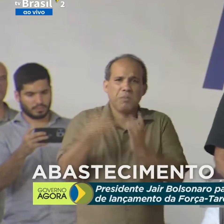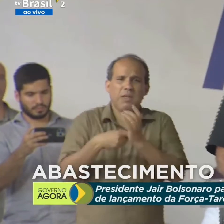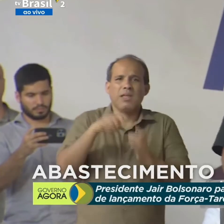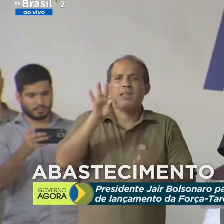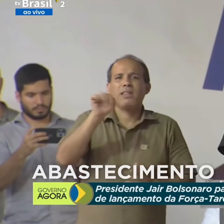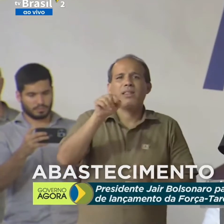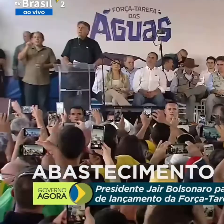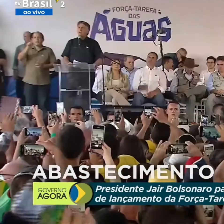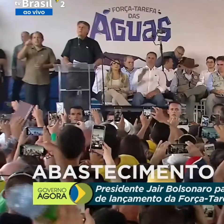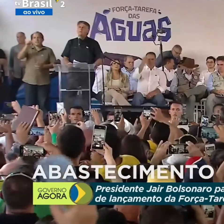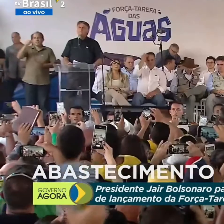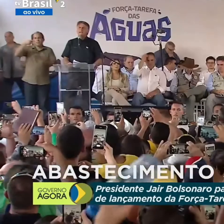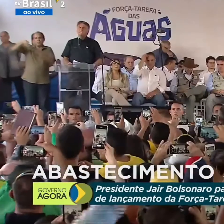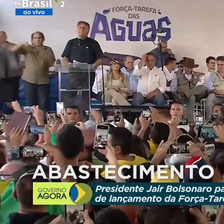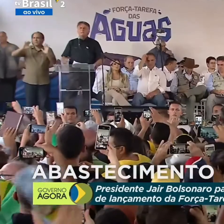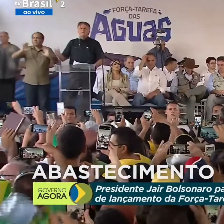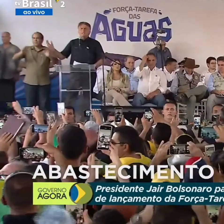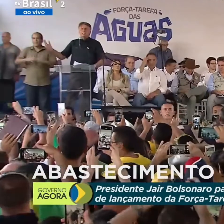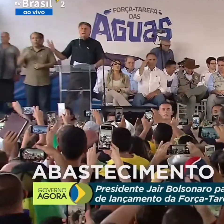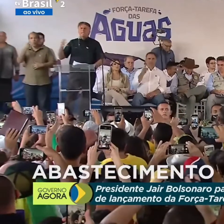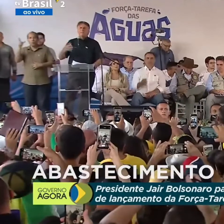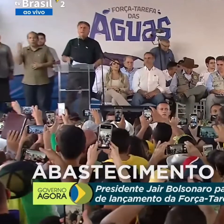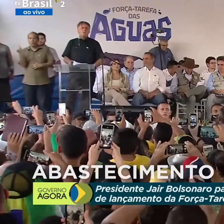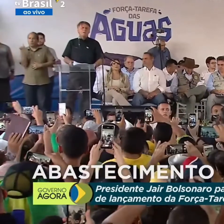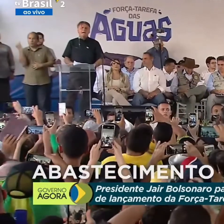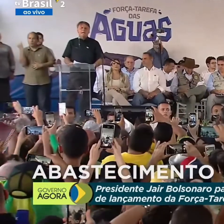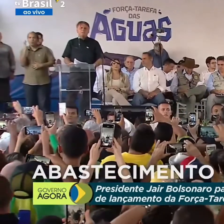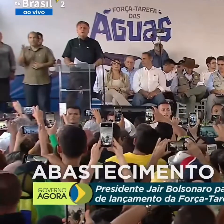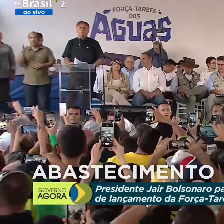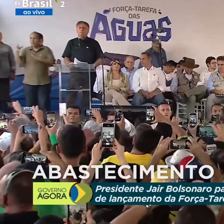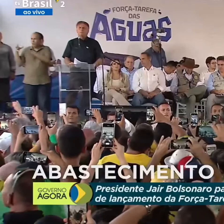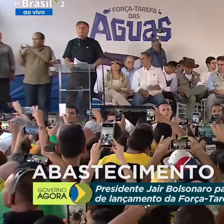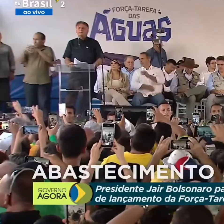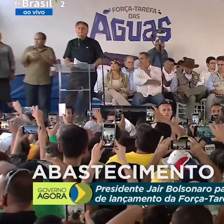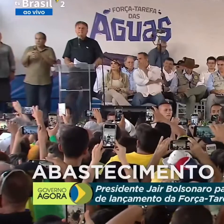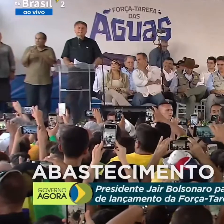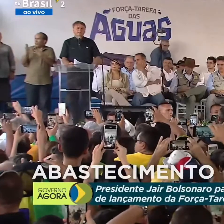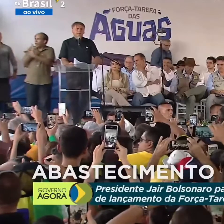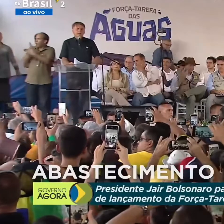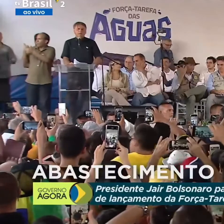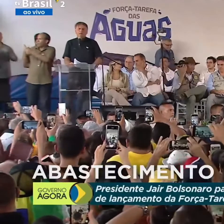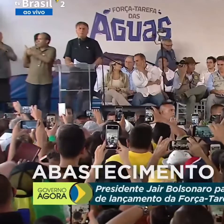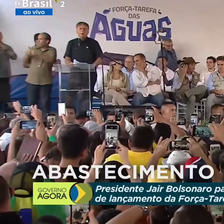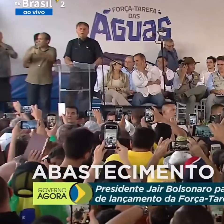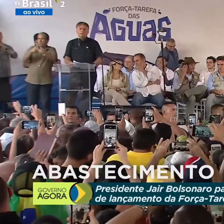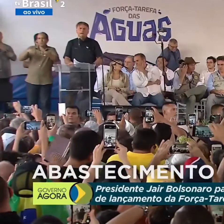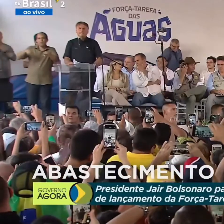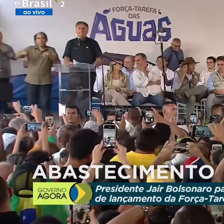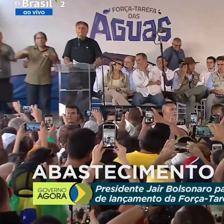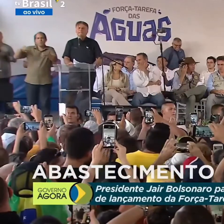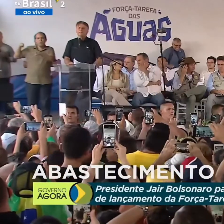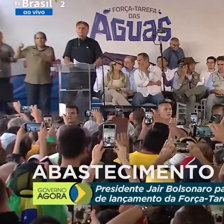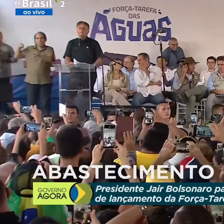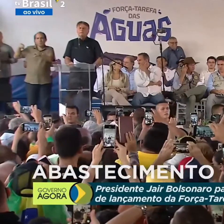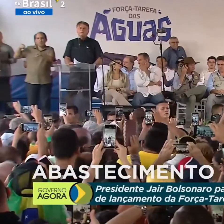taxa. Uma outra coisa importante, já que vim acompanhado de alguns motociclistas do aeroporto